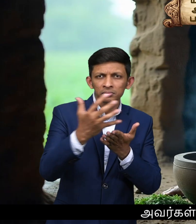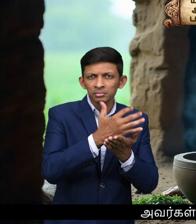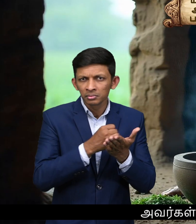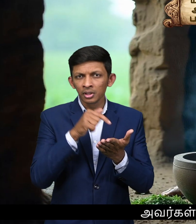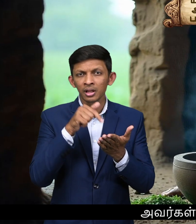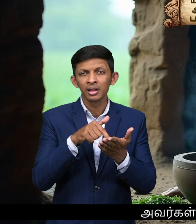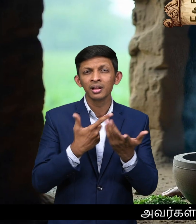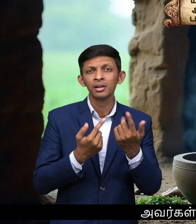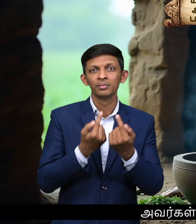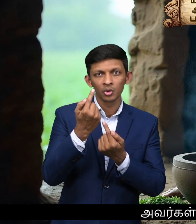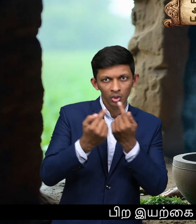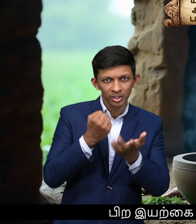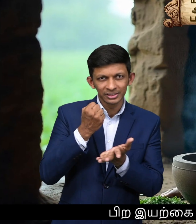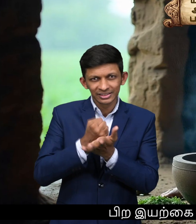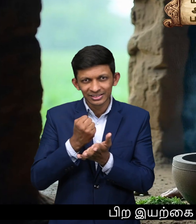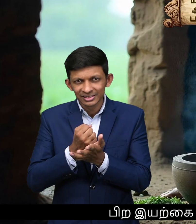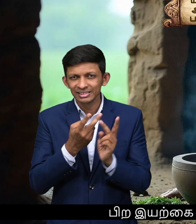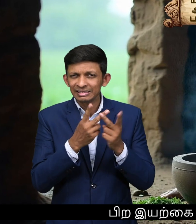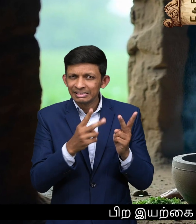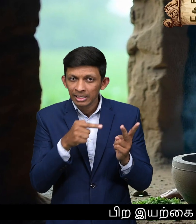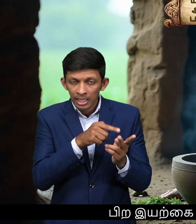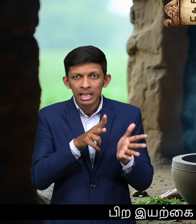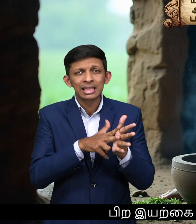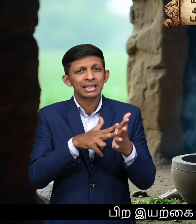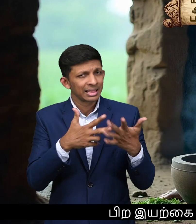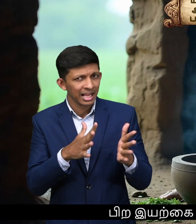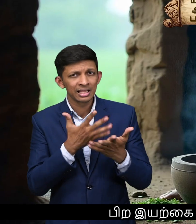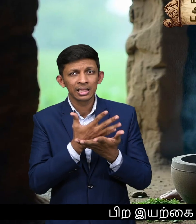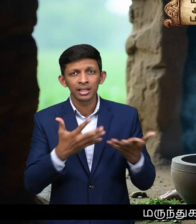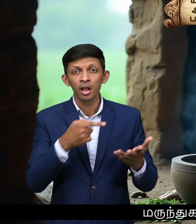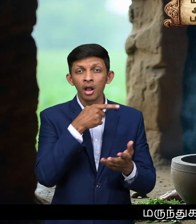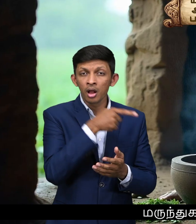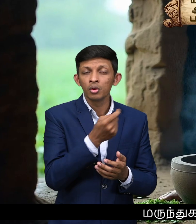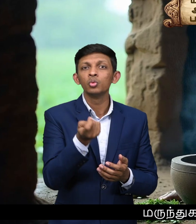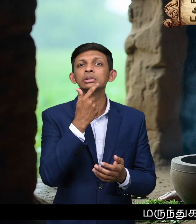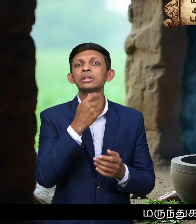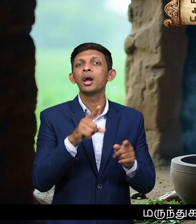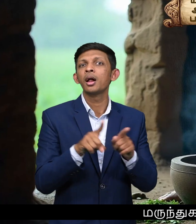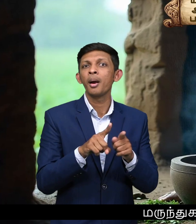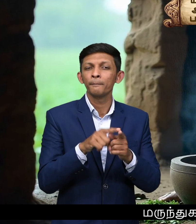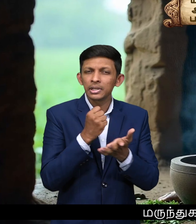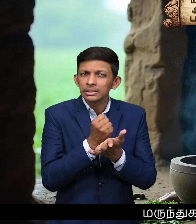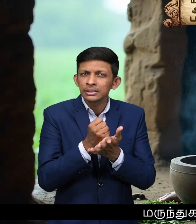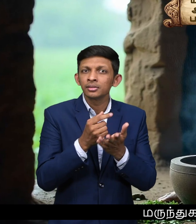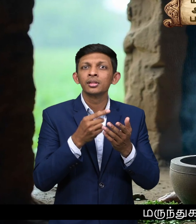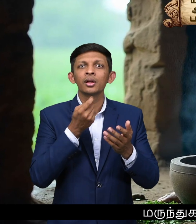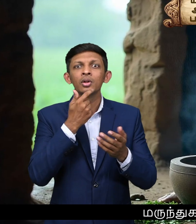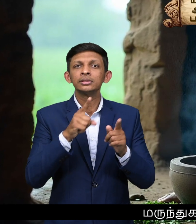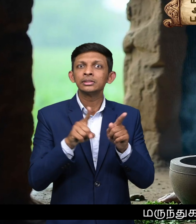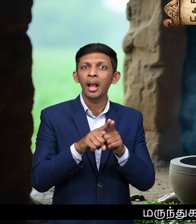அவர்கள் மூலிகைகள் மற்றும் பிற இயற்கை பொருட்களை சேகரித்து மருந்துகளை தயாரித்தனர்.